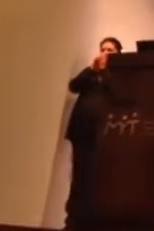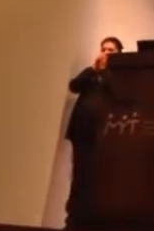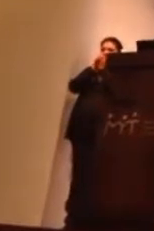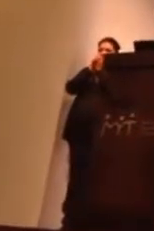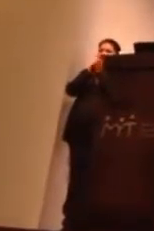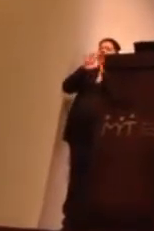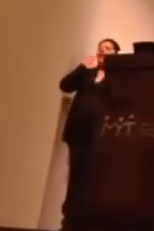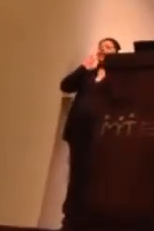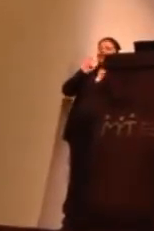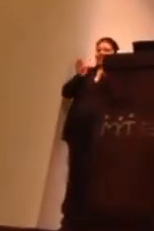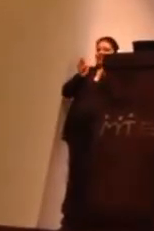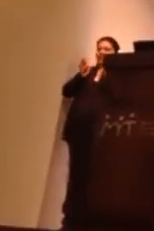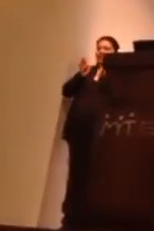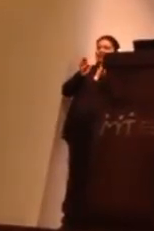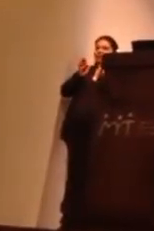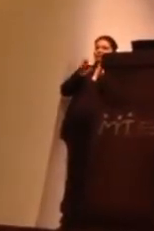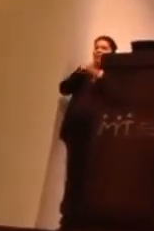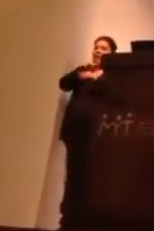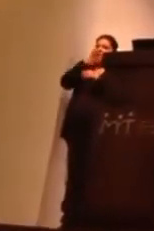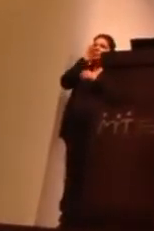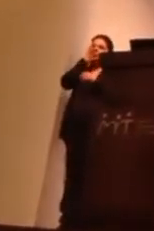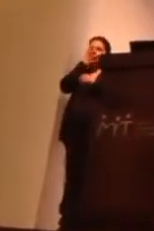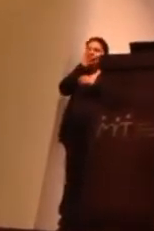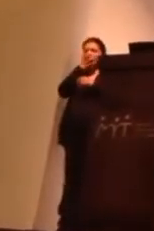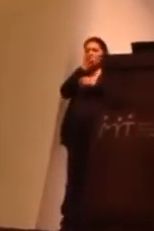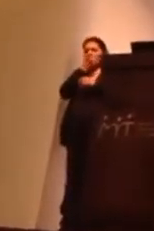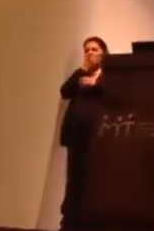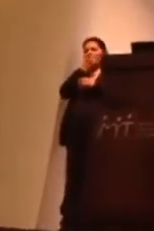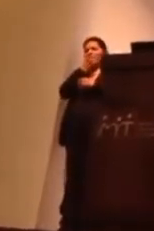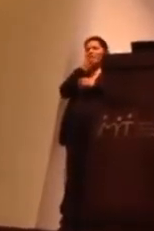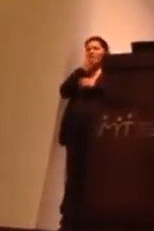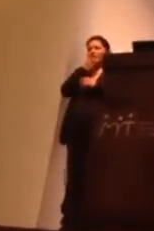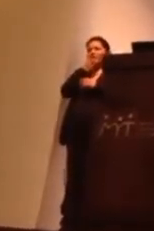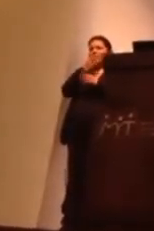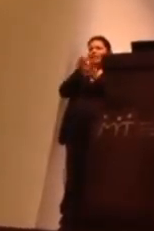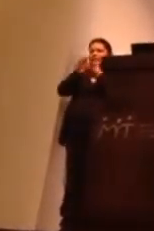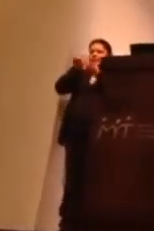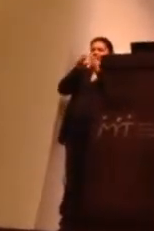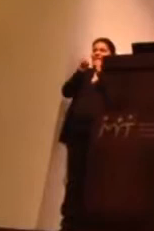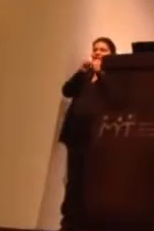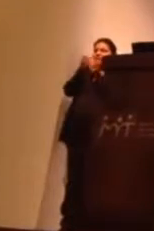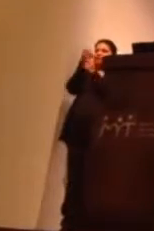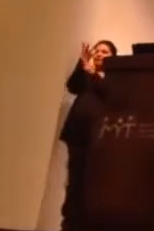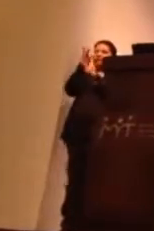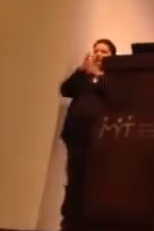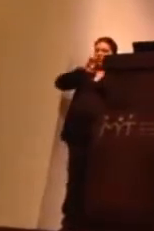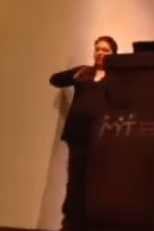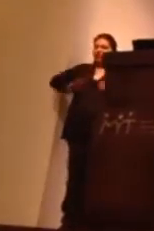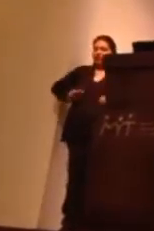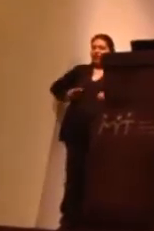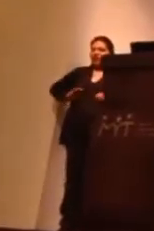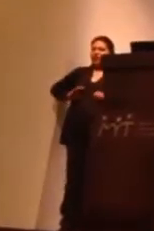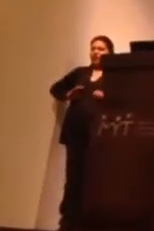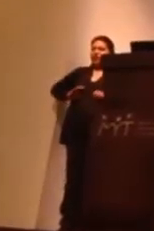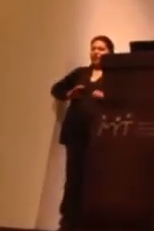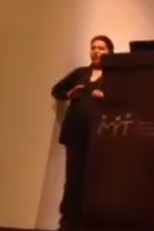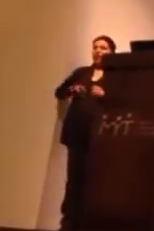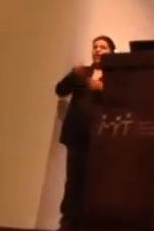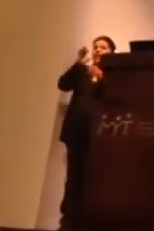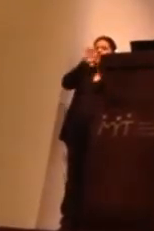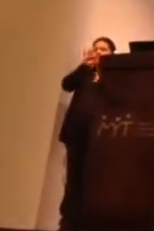dice, tristeza. Y hace esa sustancia y la manda al cuerpo. Y las